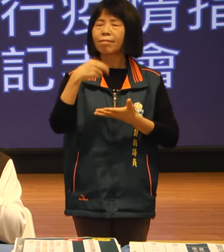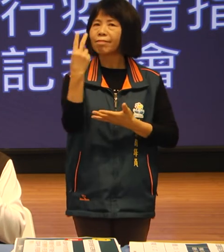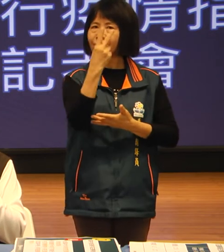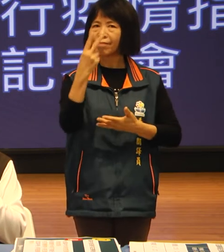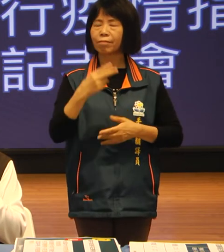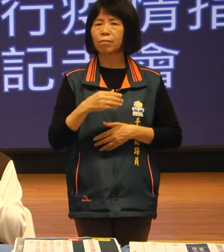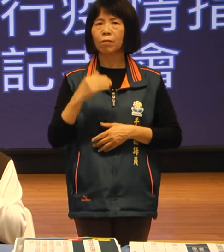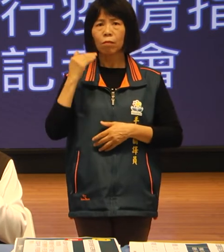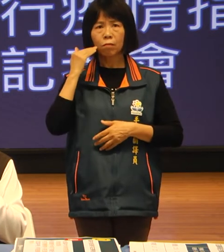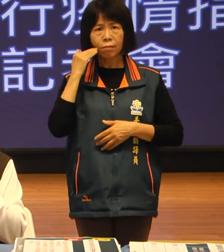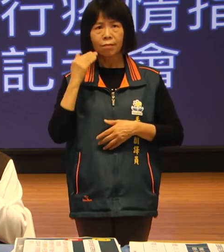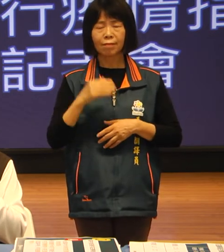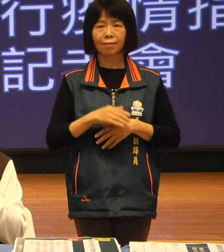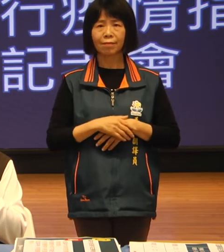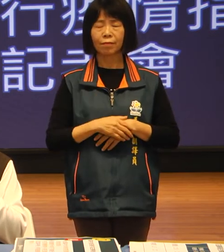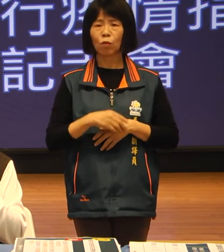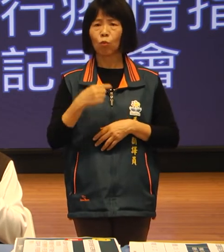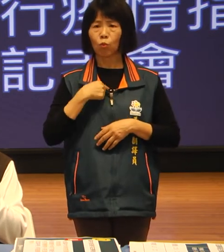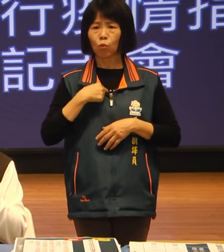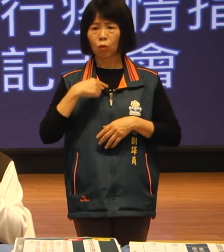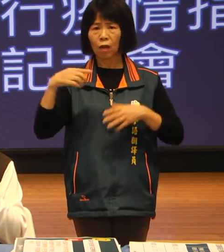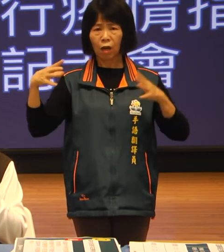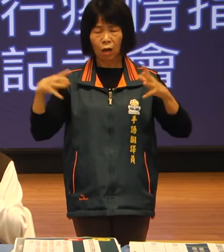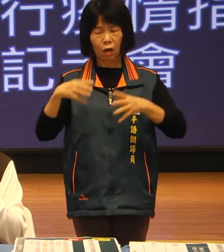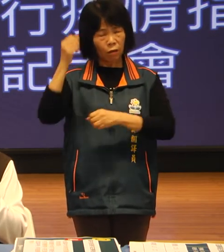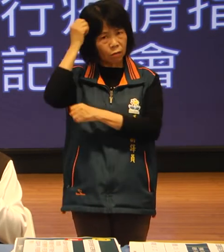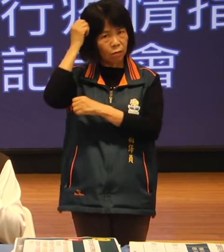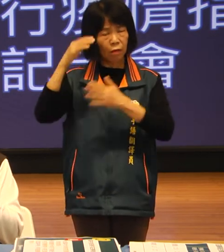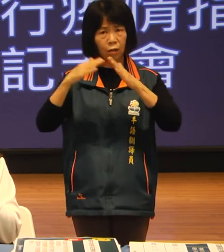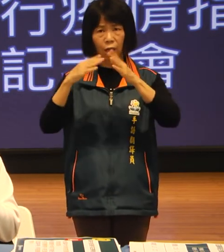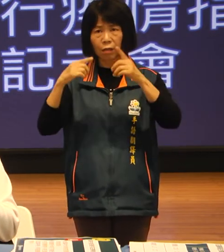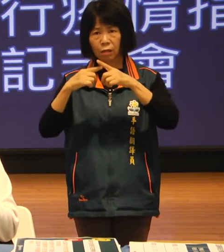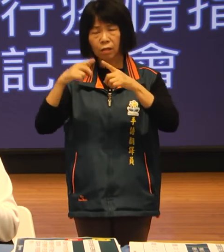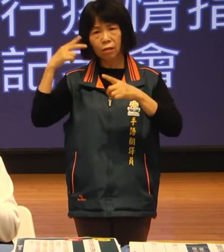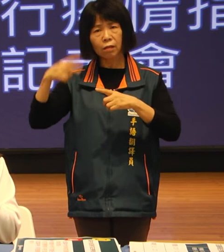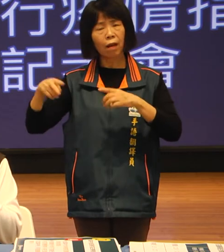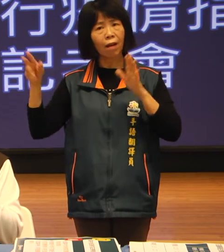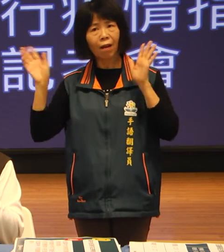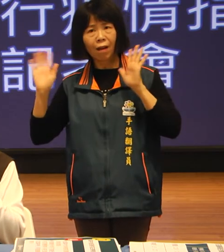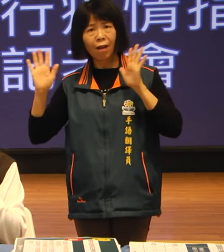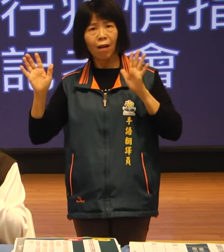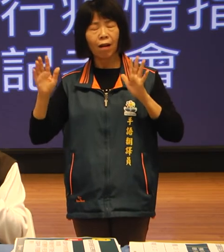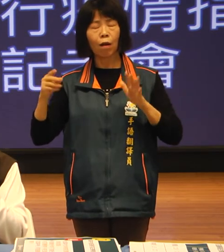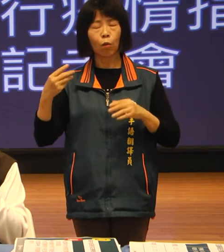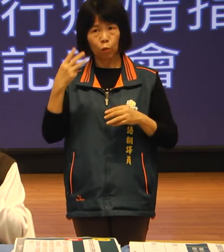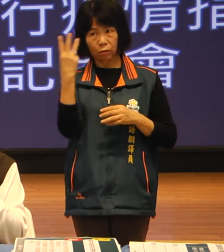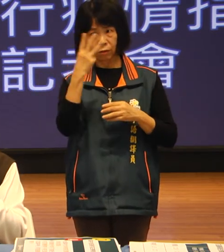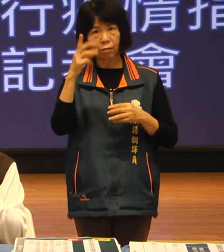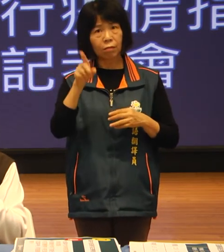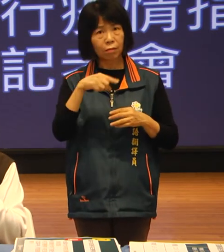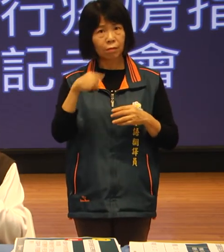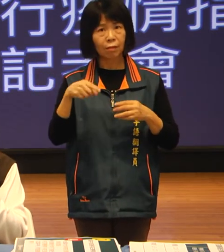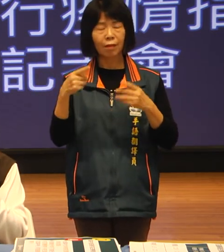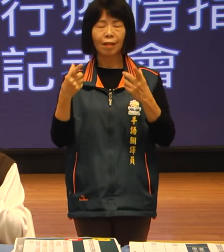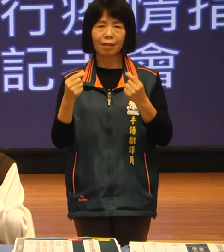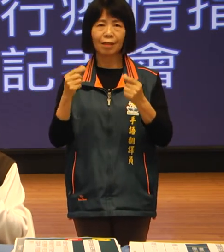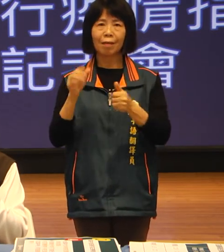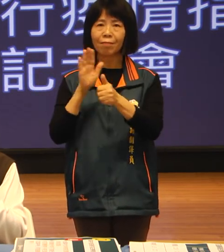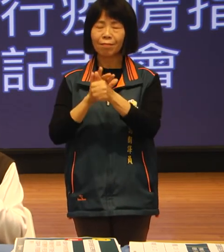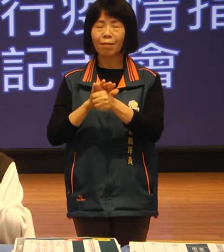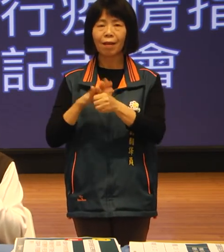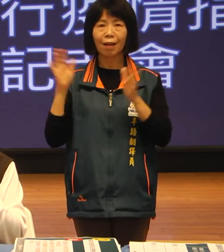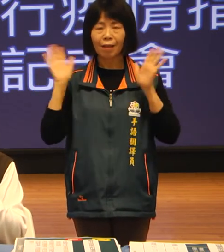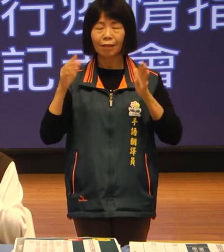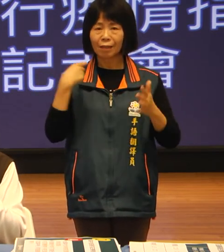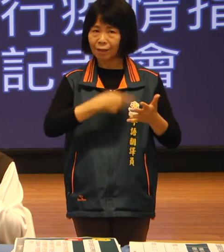2剂的快筛试剂。如果我的同住家人还有我的孩子，那我就一样可以把我的孩子的身